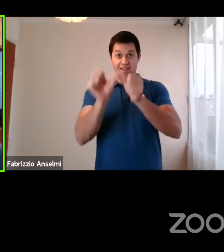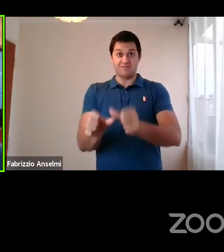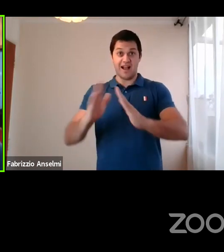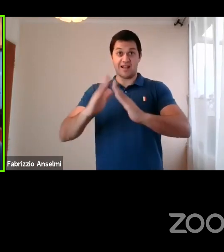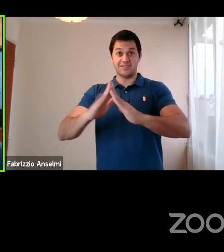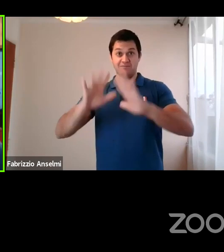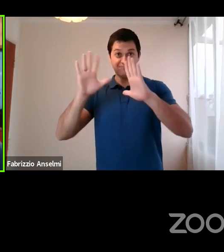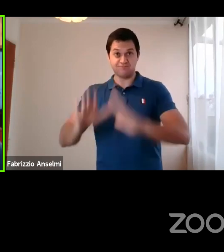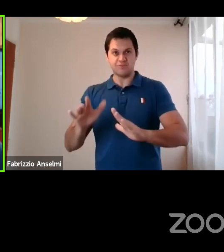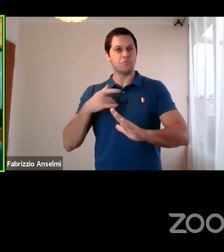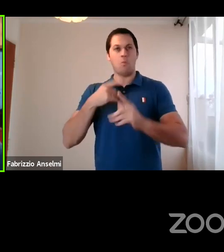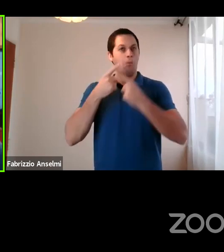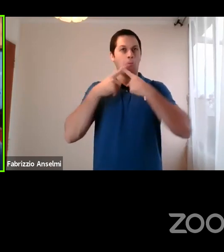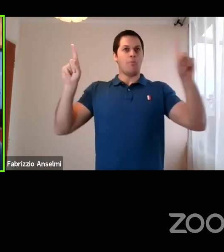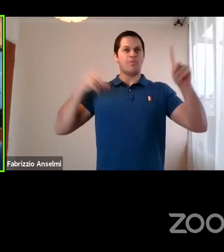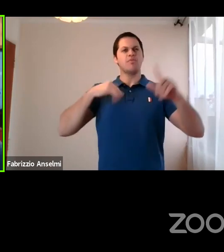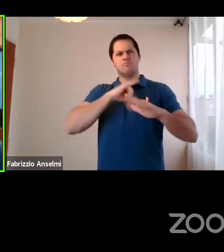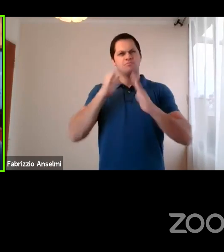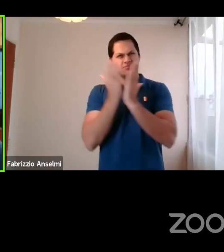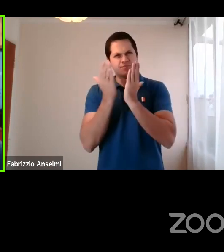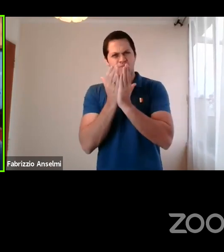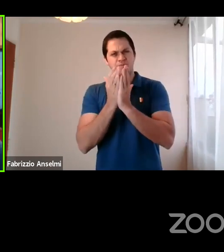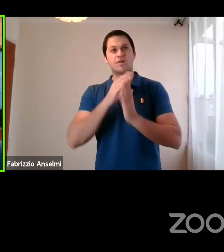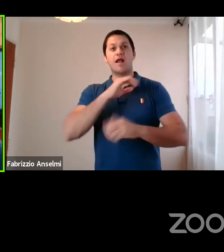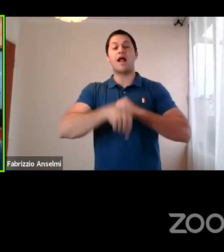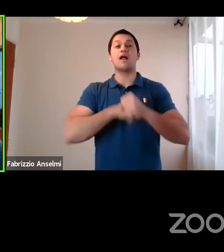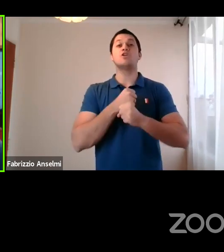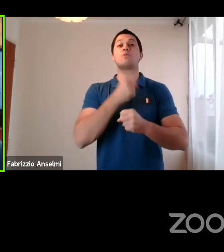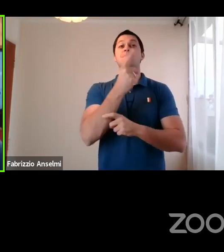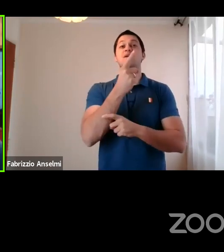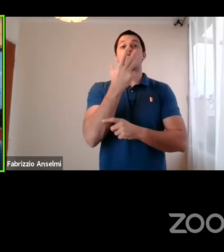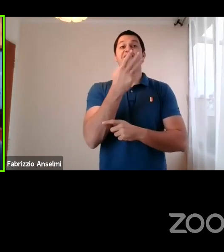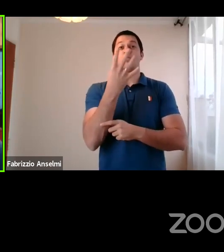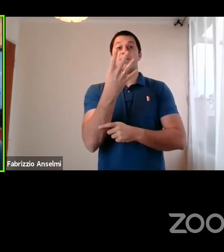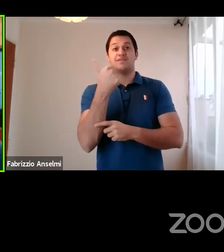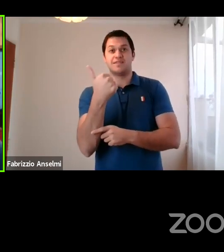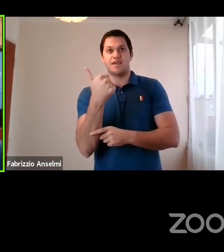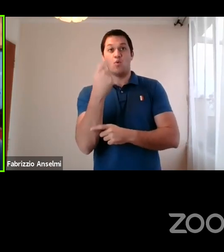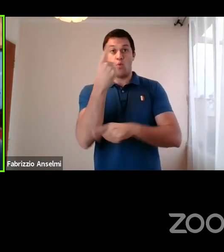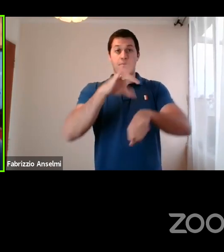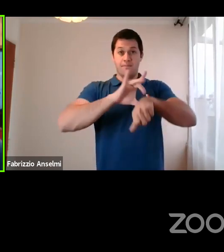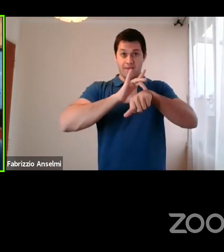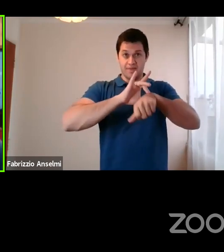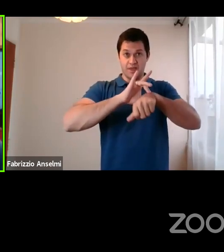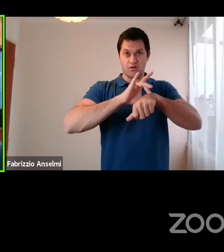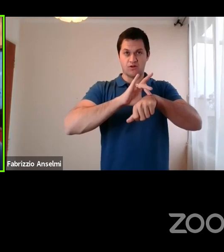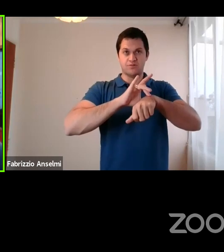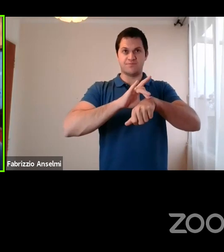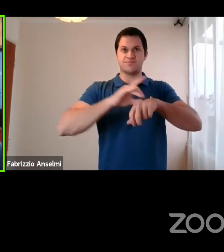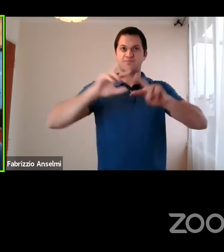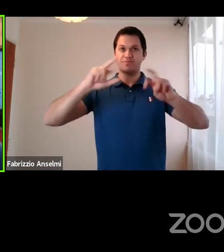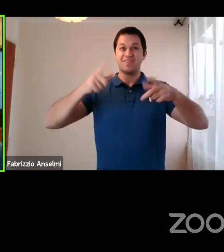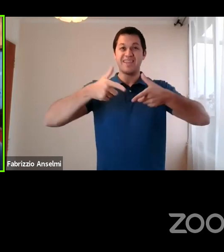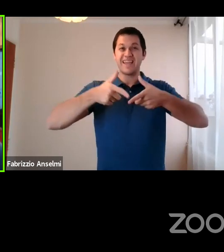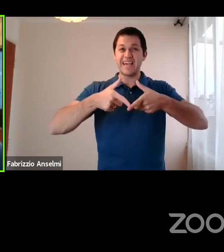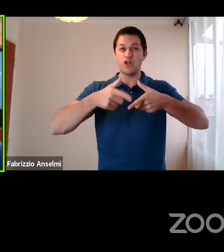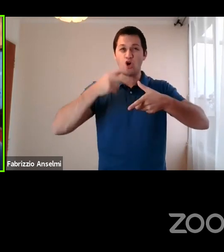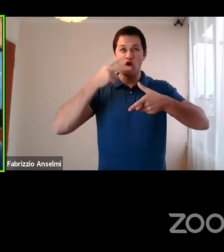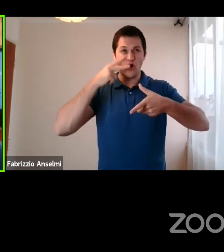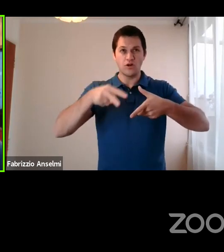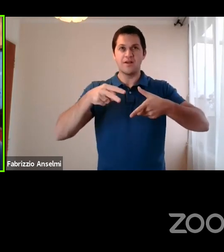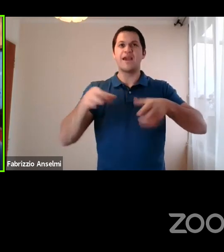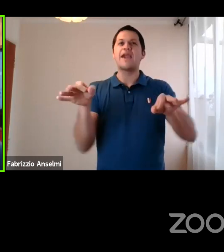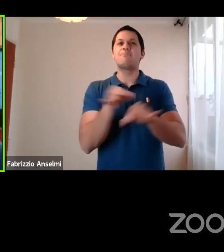1896, un médico, un ginecólogo, publicó una monografía llamada La kinesioterapia